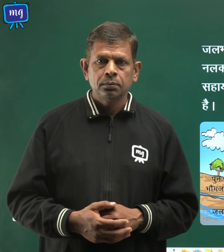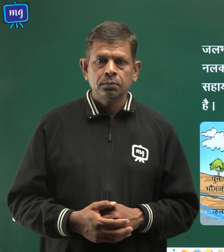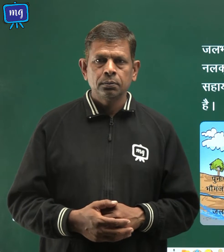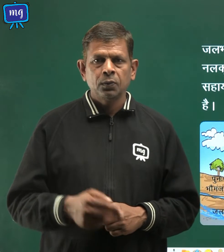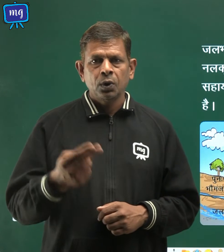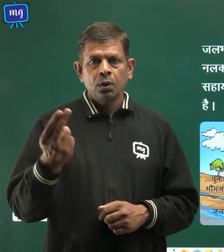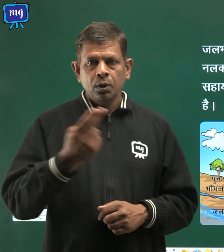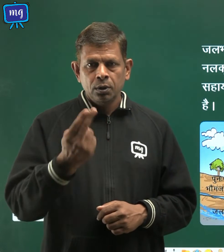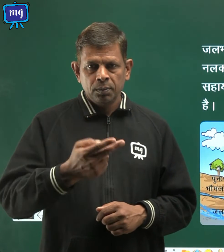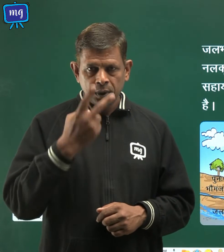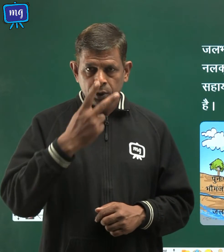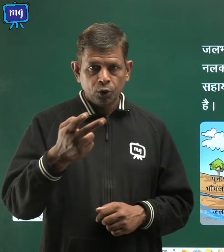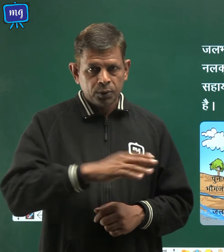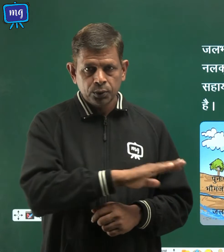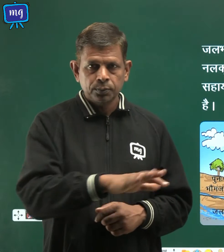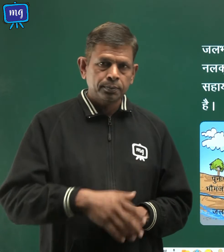चित्र में देखो बच्चों,